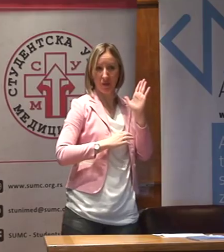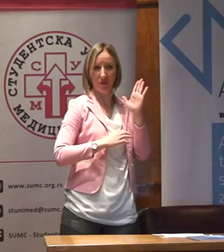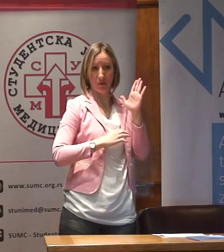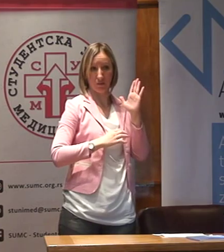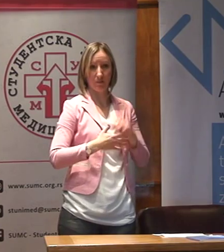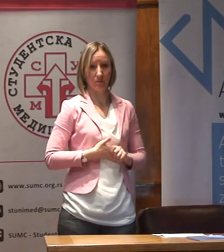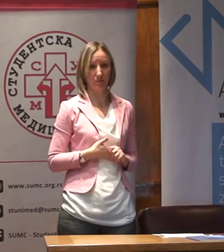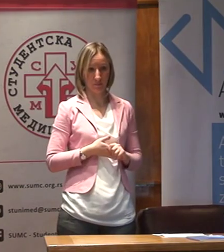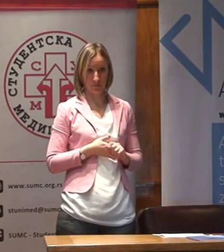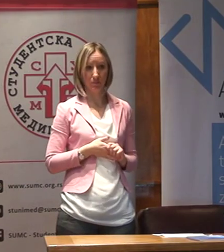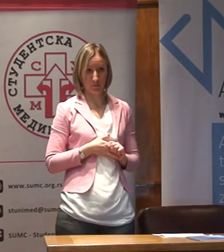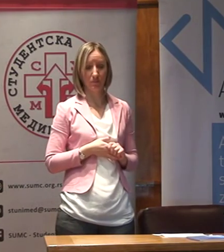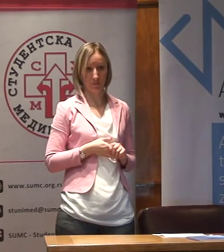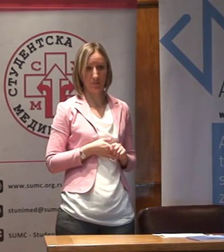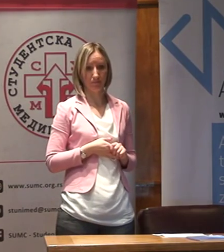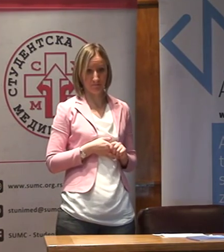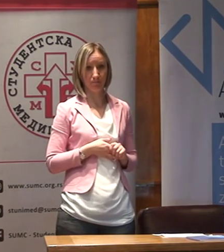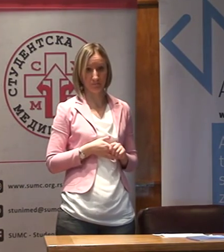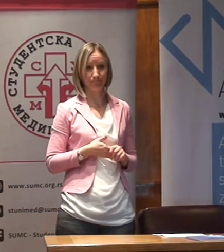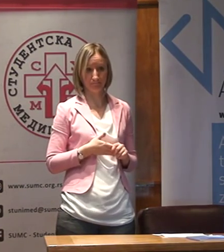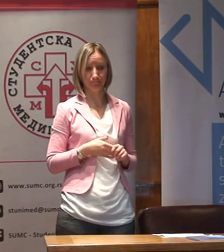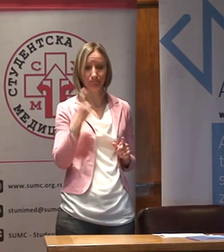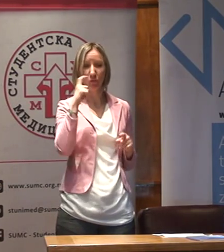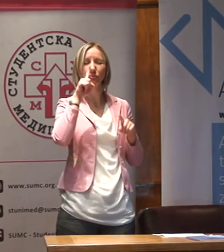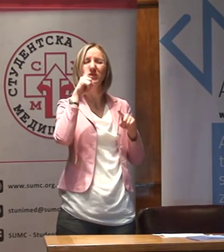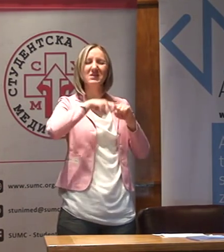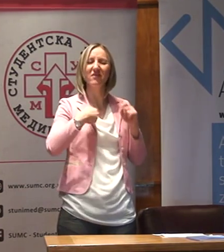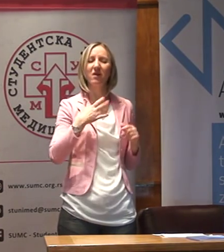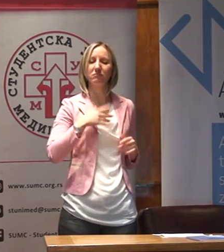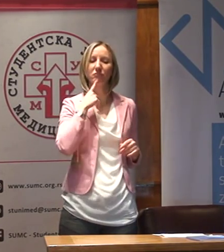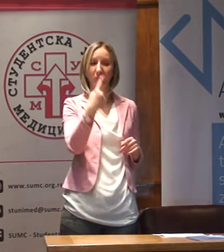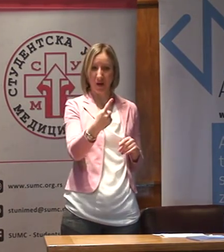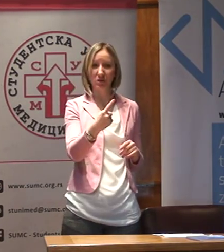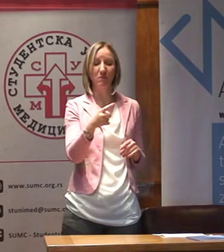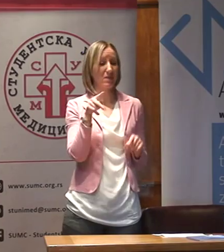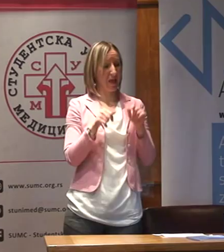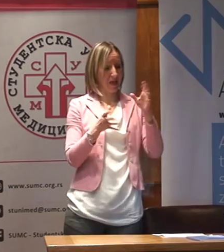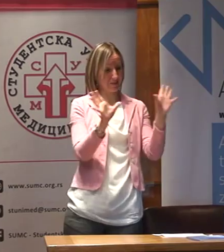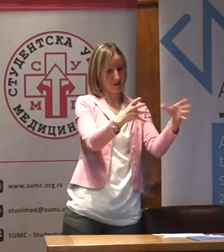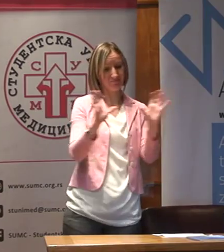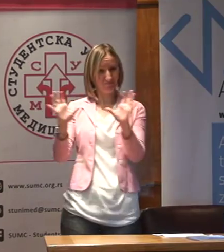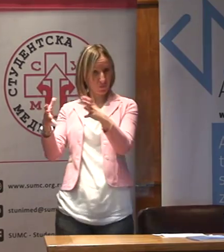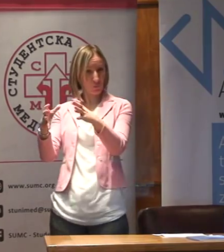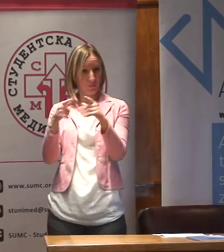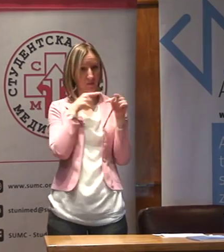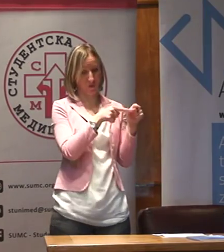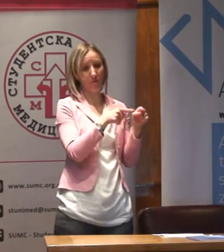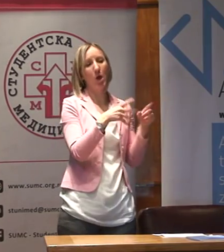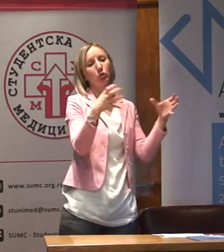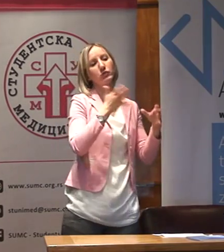I zbog toga, zbog ove podele smo i samu knjigu podelili na određena poglavlja. Još jedna stvar koju želim da vam kažem